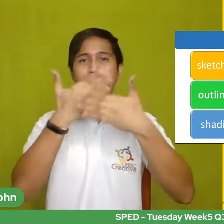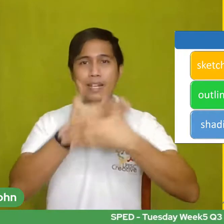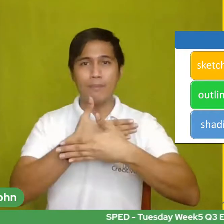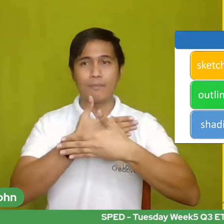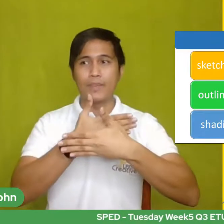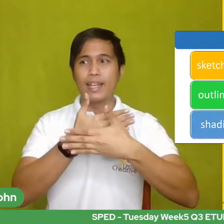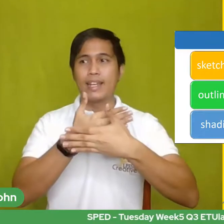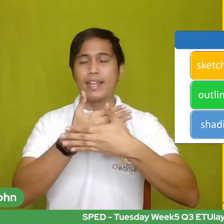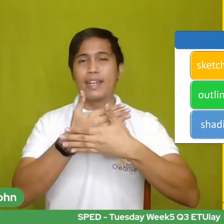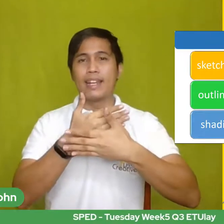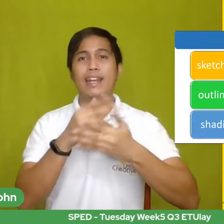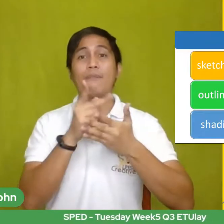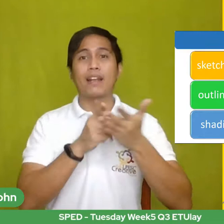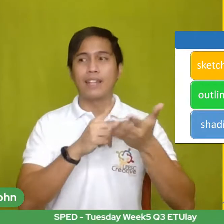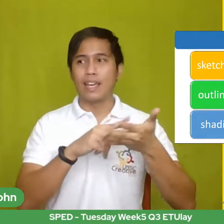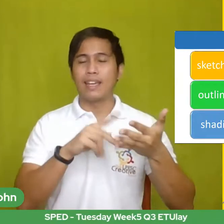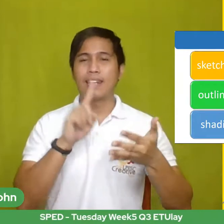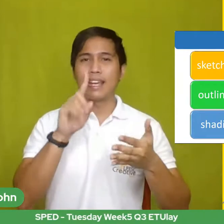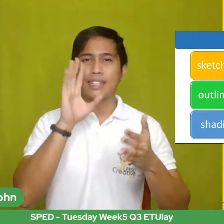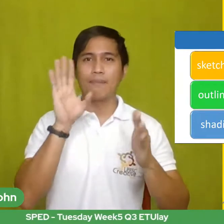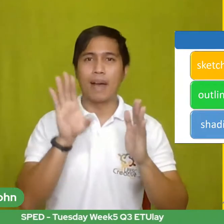madilim na parte ng isang bagay.